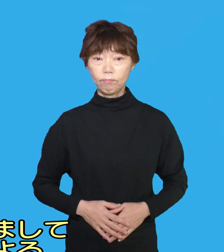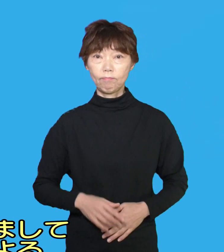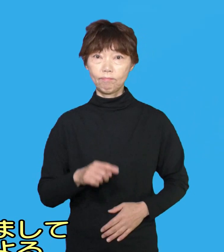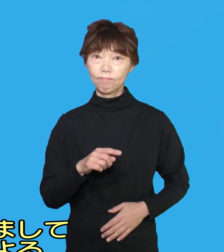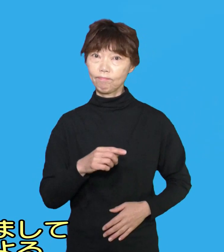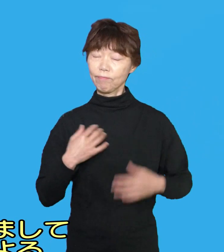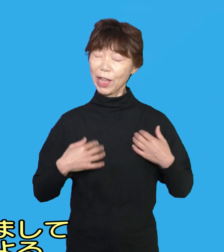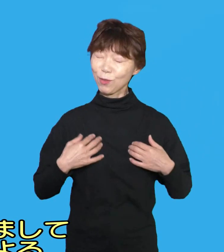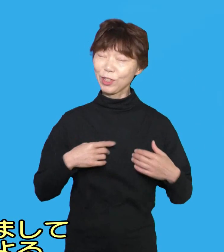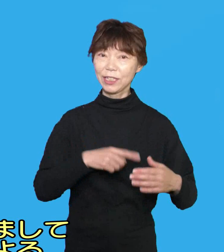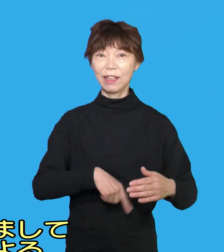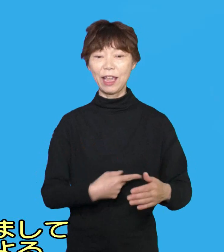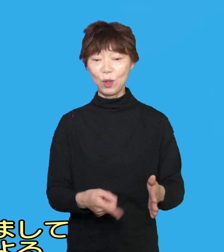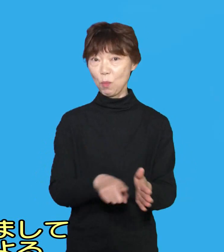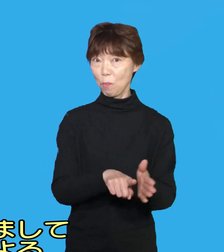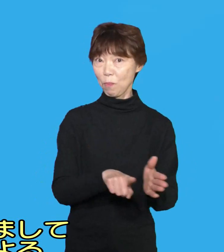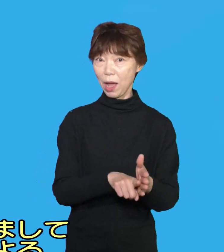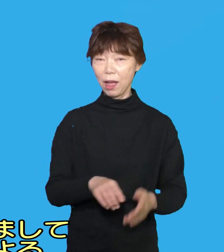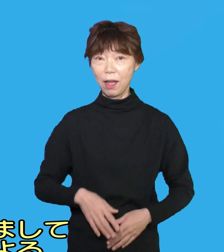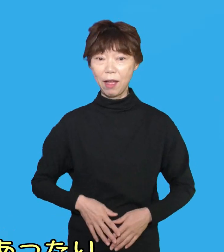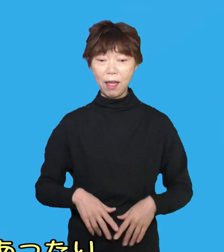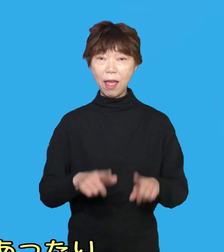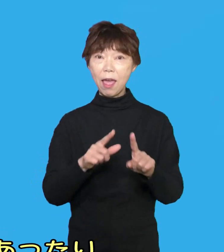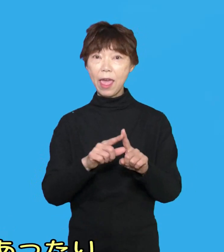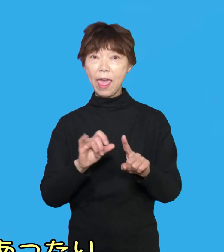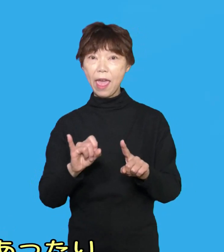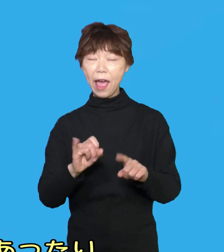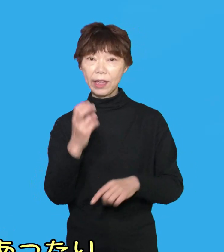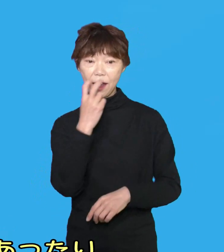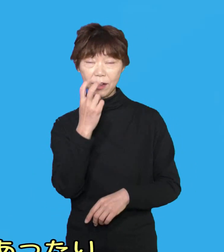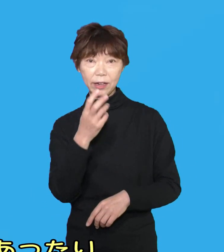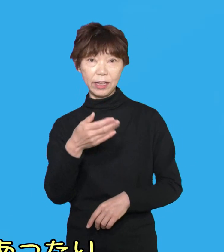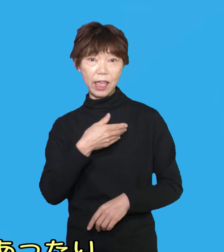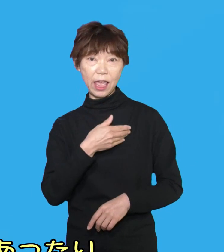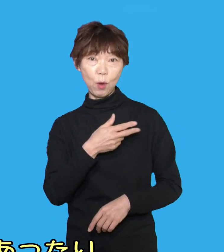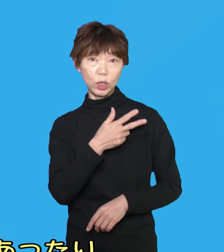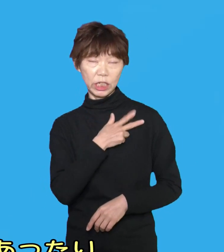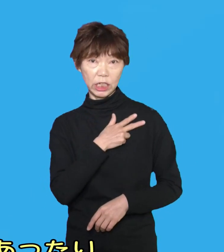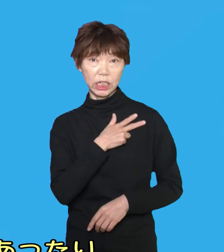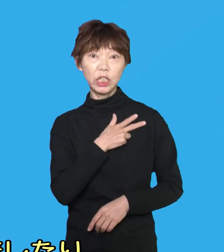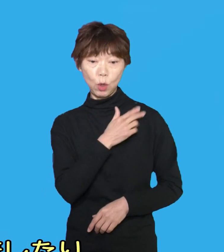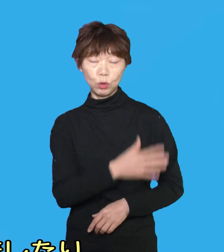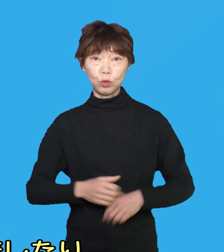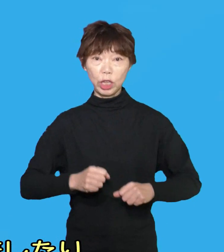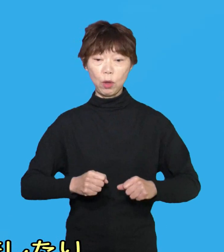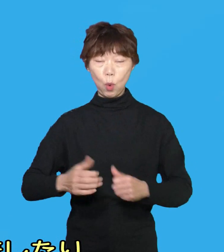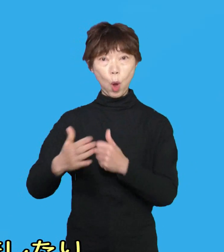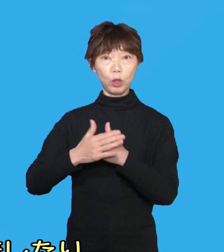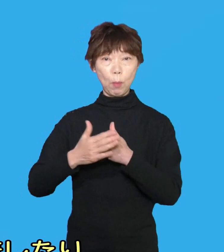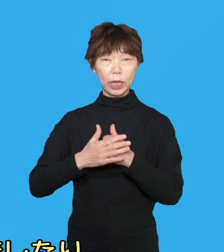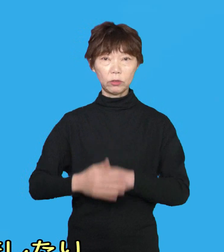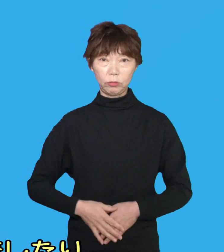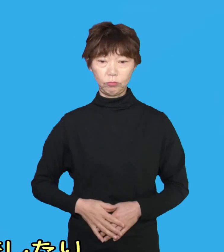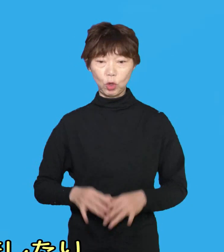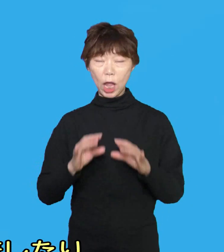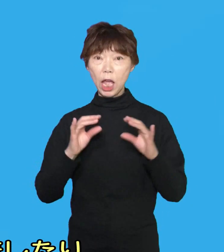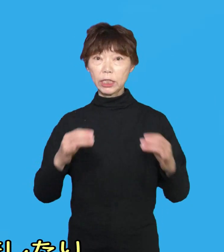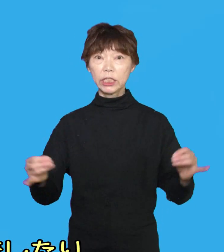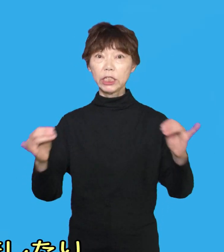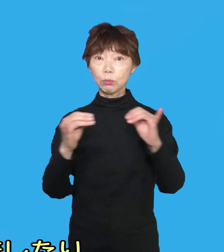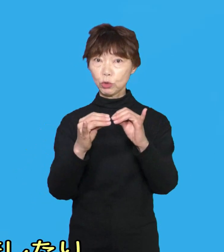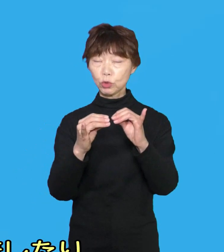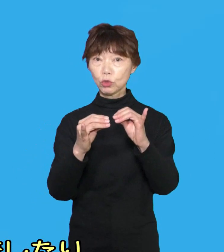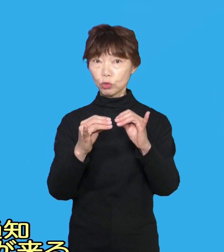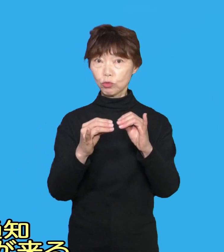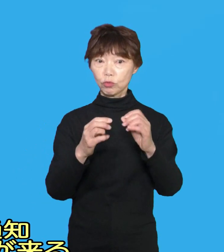んでおりまして、AI 管理栄養士による健康アドバイザーアドバイスであったり、チーム対抗でランキングを